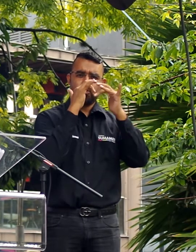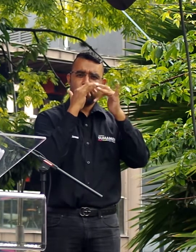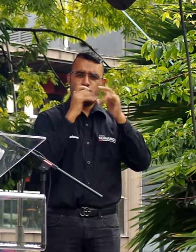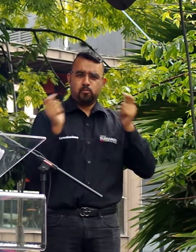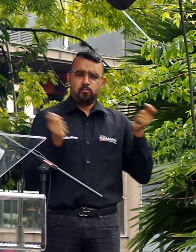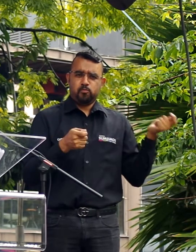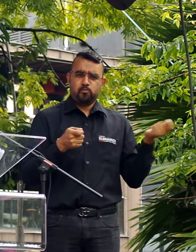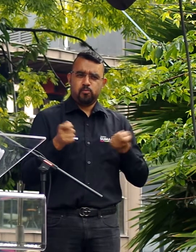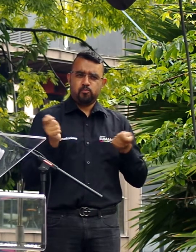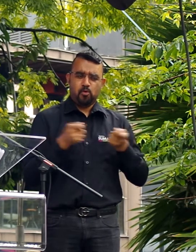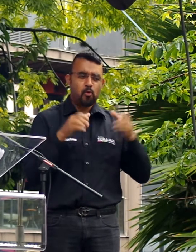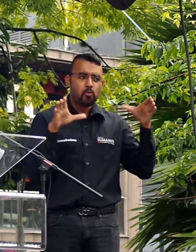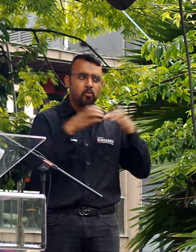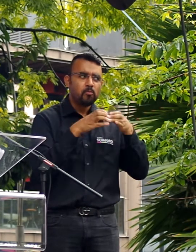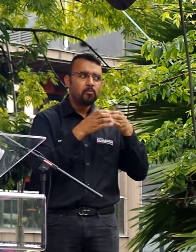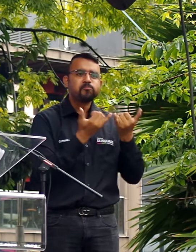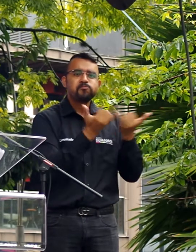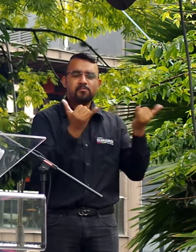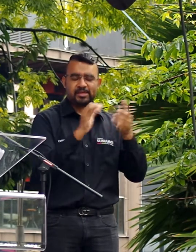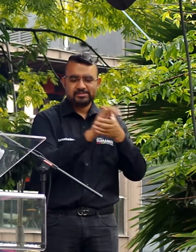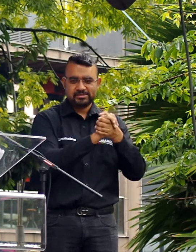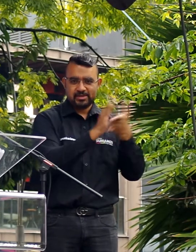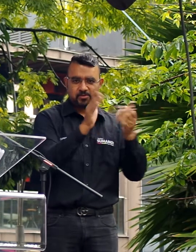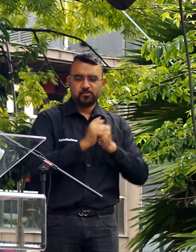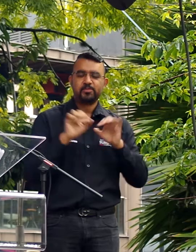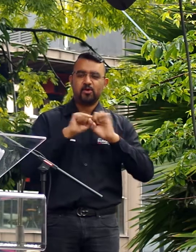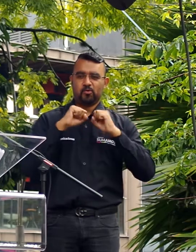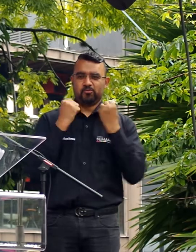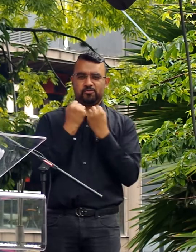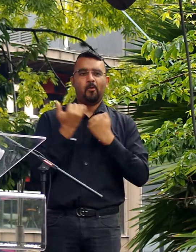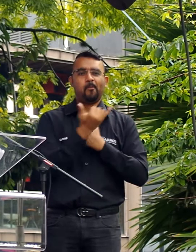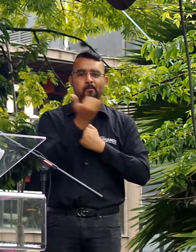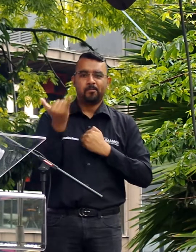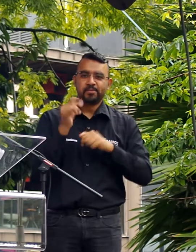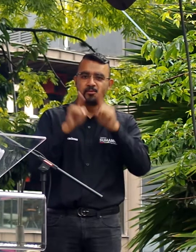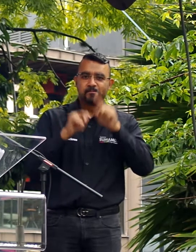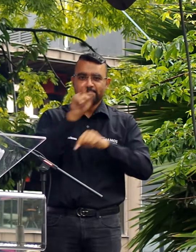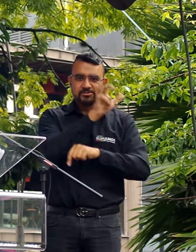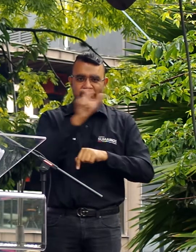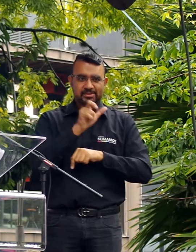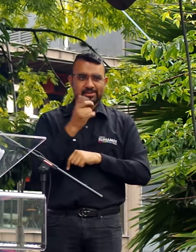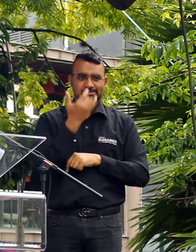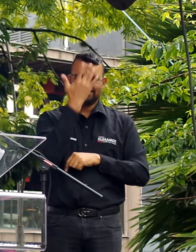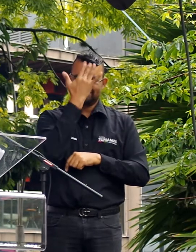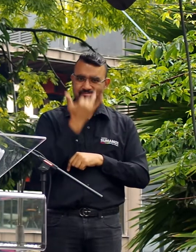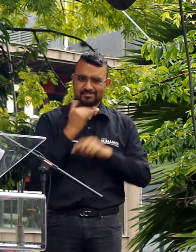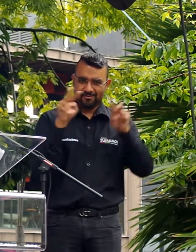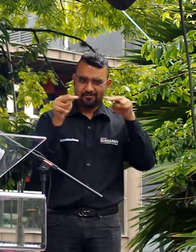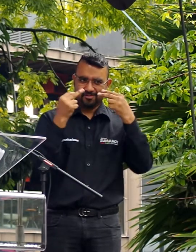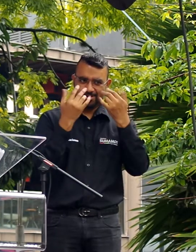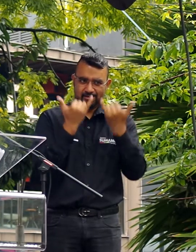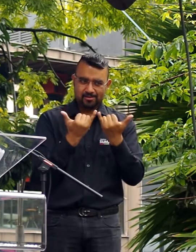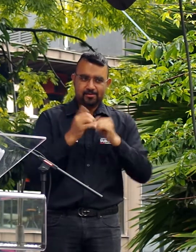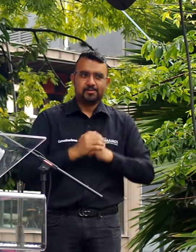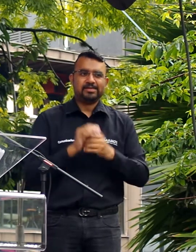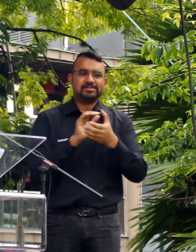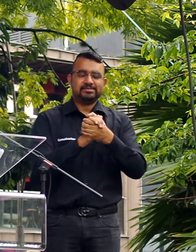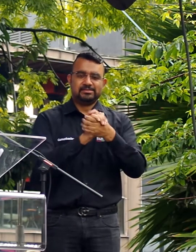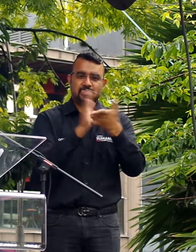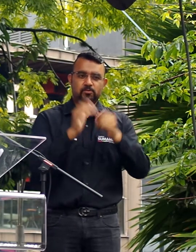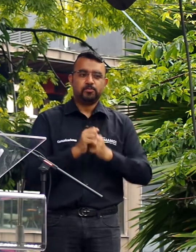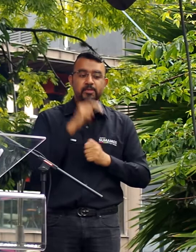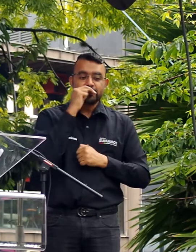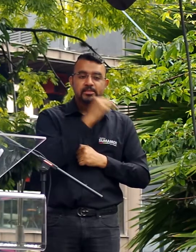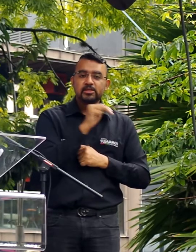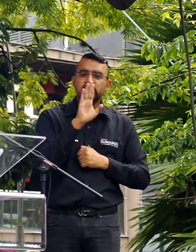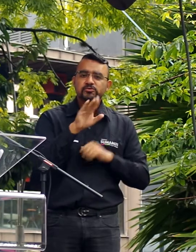Envigado, a los funcionarios del Consejo, a las personas que nos ven a través de las redes sociales del Consejo Municipal y a los